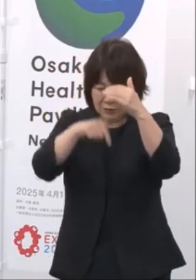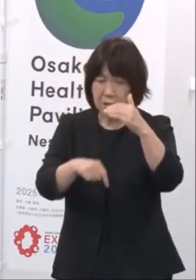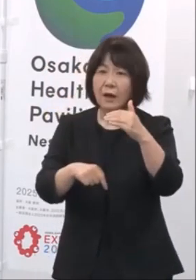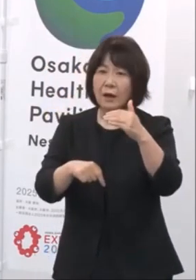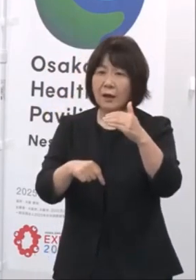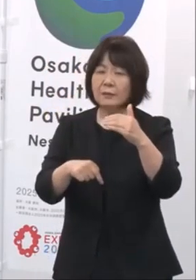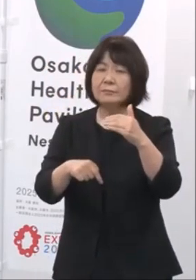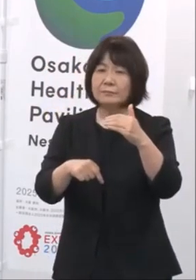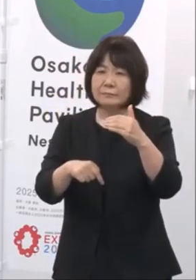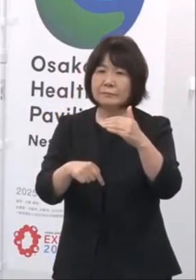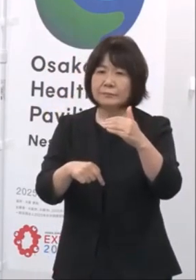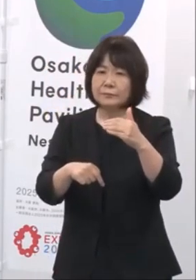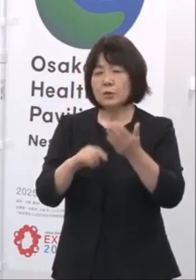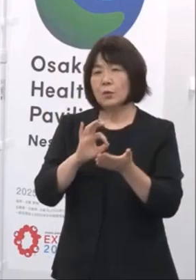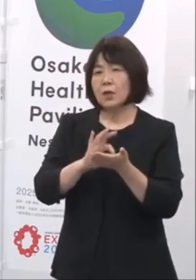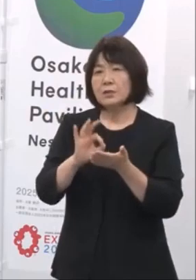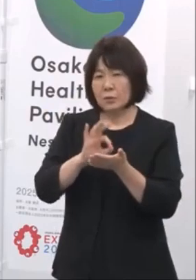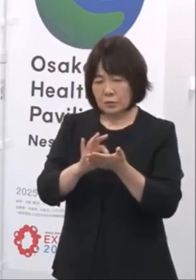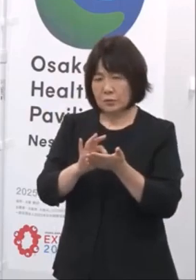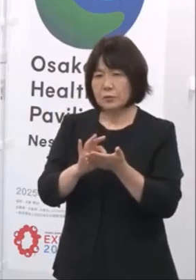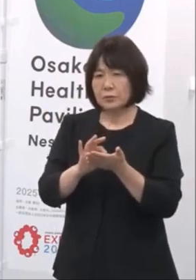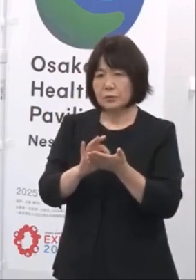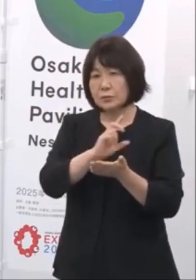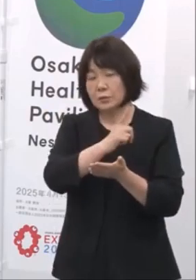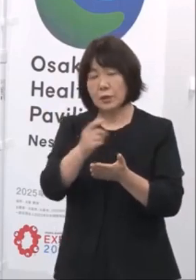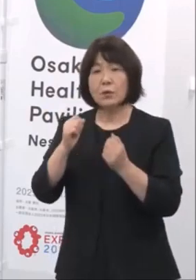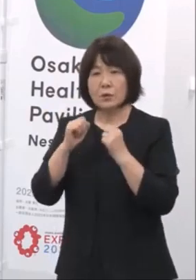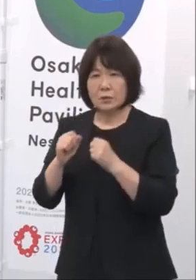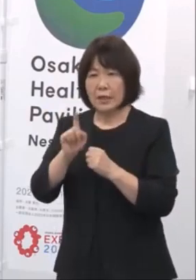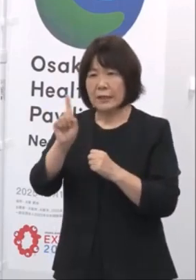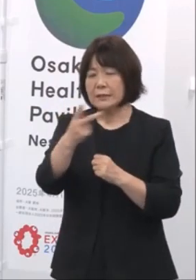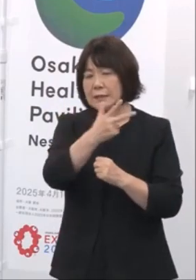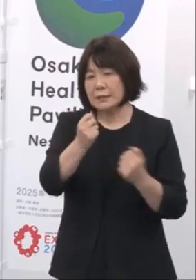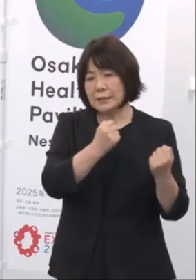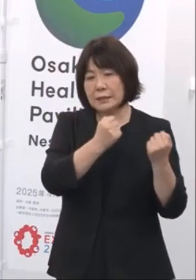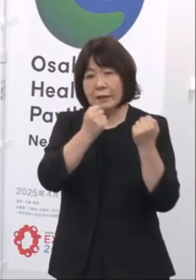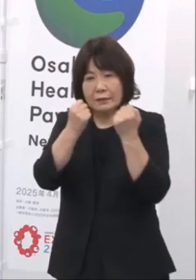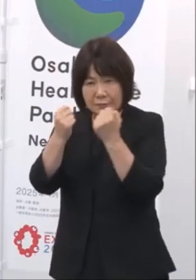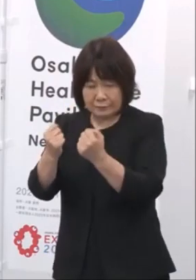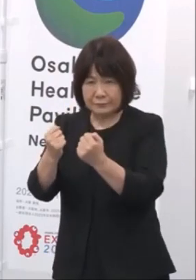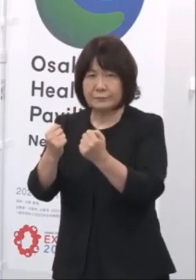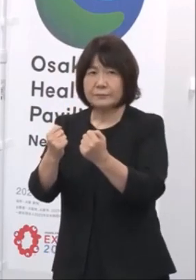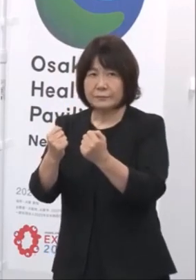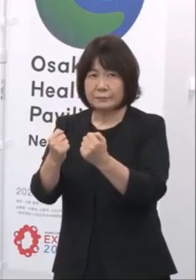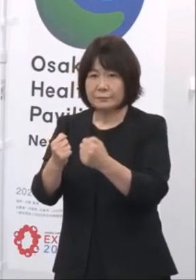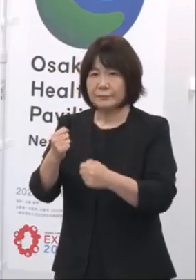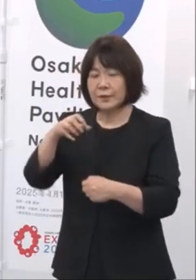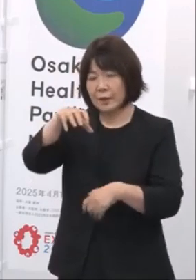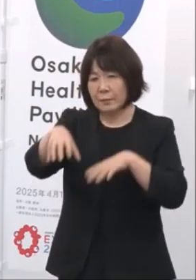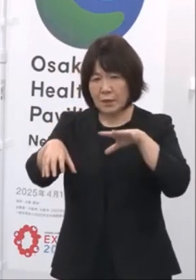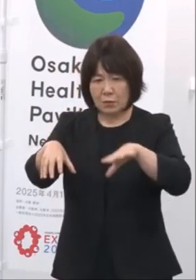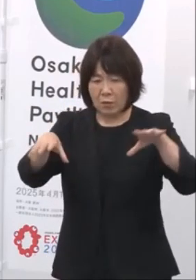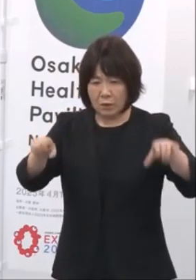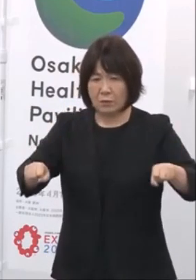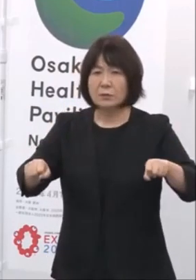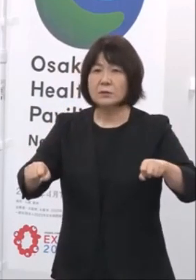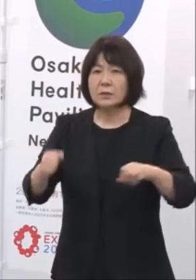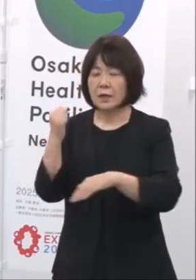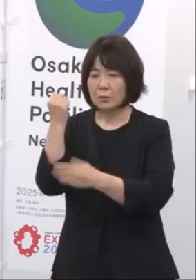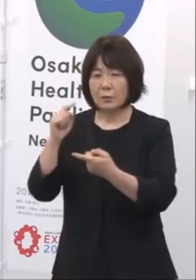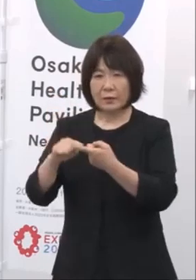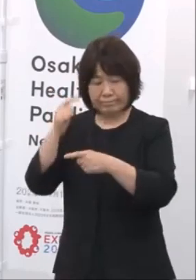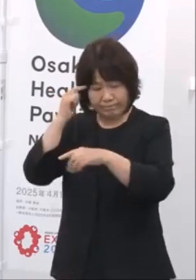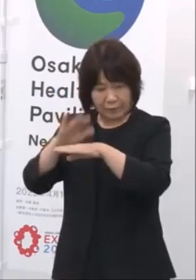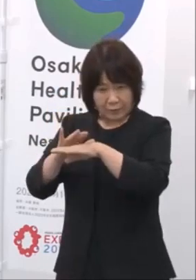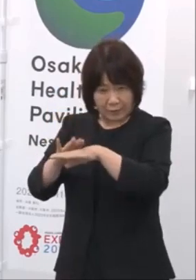基本的にリングを活用する通して一時避難をして場所を確保するというのが基本的な考え方だ